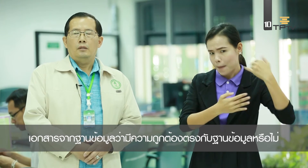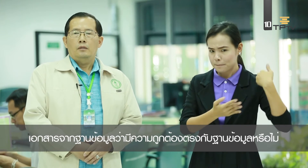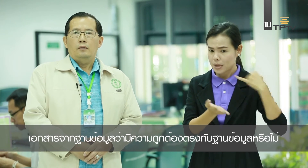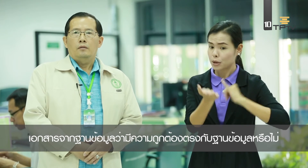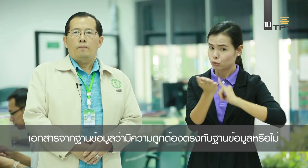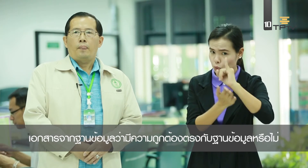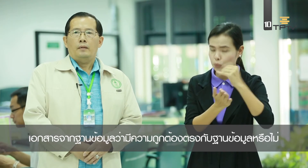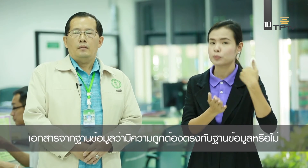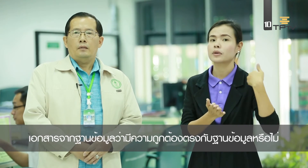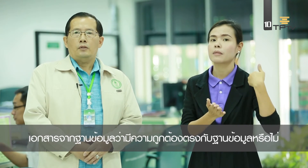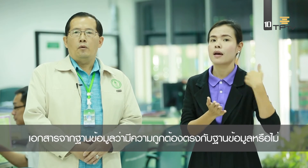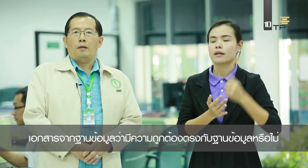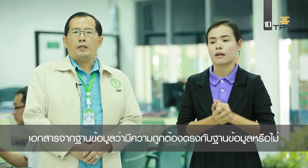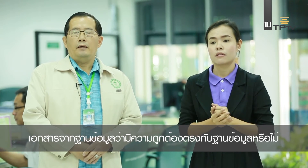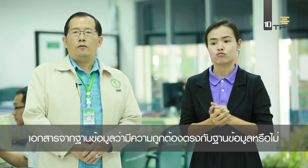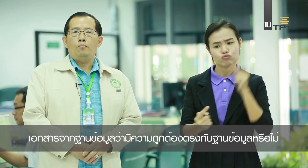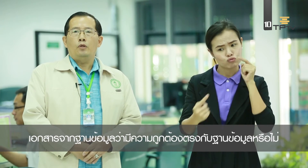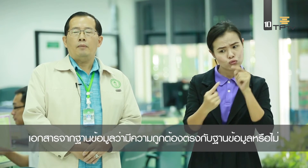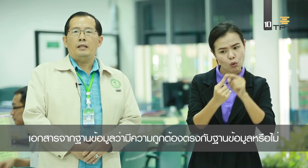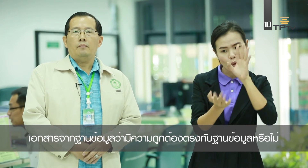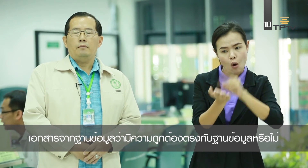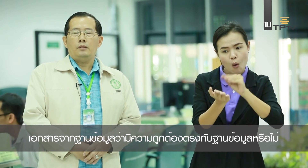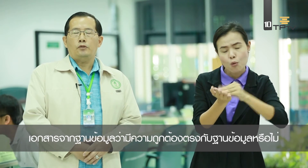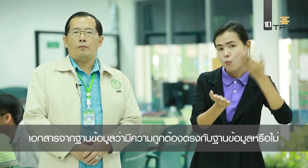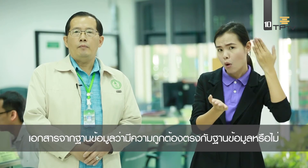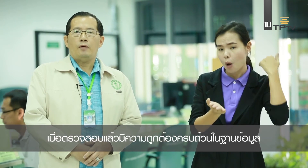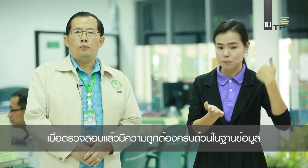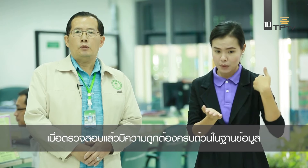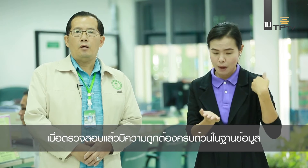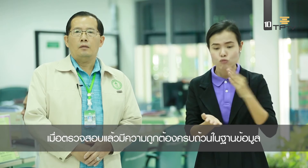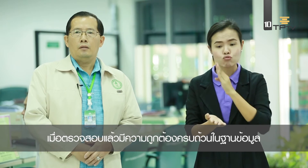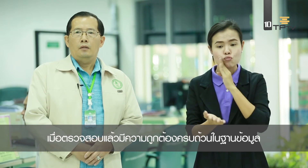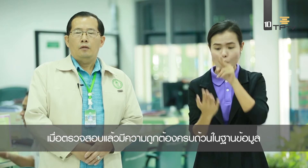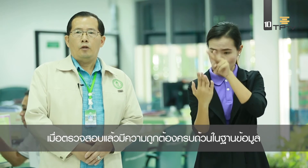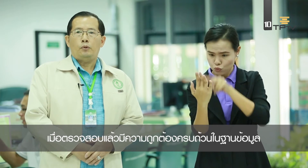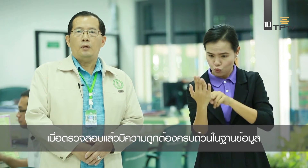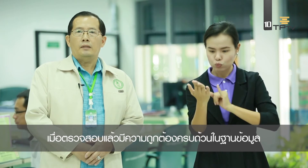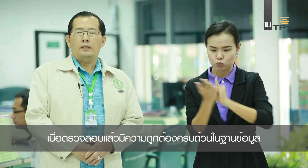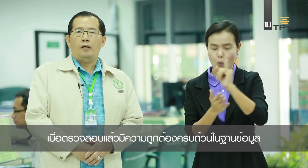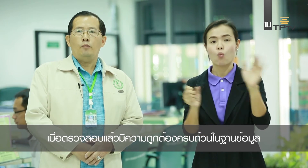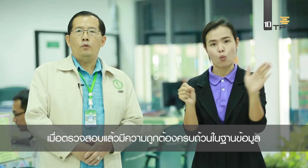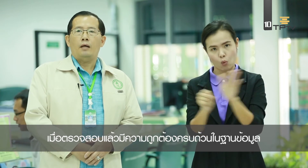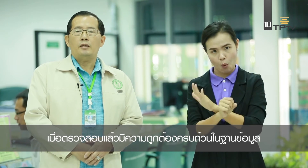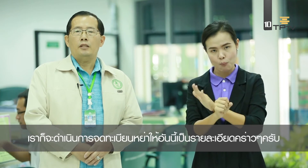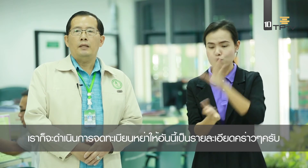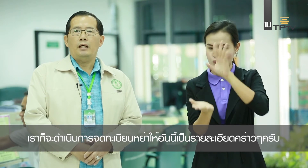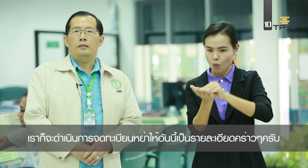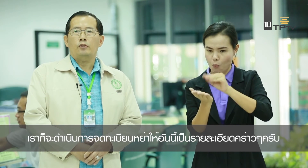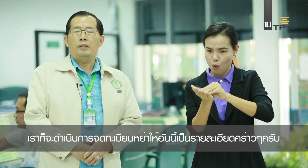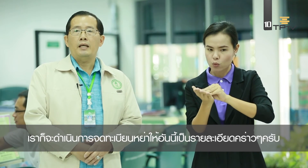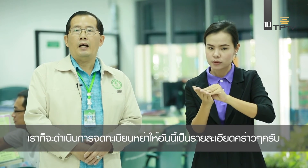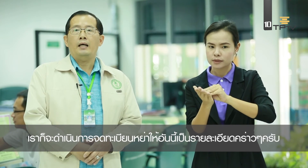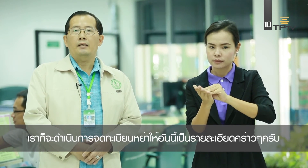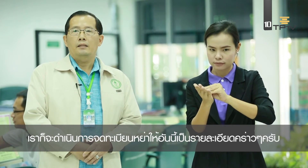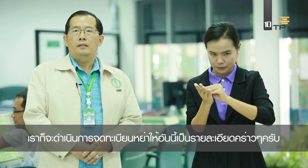องตรงกับฐานข้อมูลหรือไม่เมื่อตรวจสอบแล้วมีความถูกต้องครบถ้วนในฐานข้อมูลเราก็จะดำเนินการ